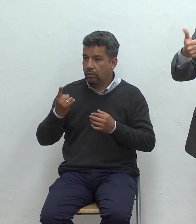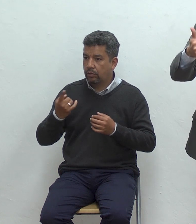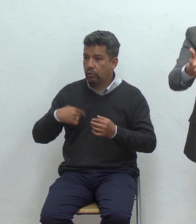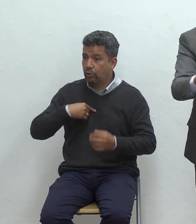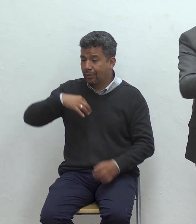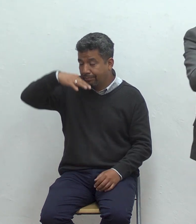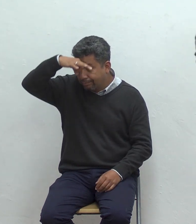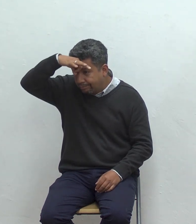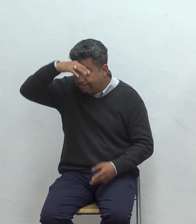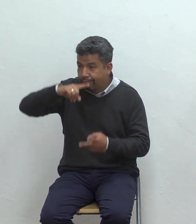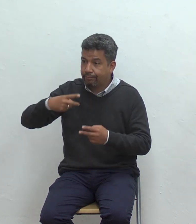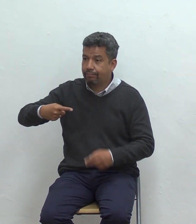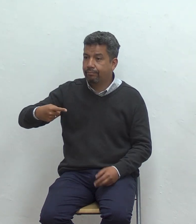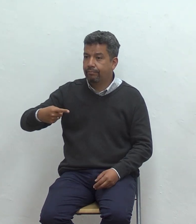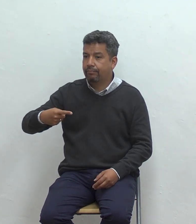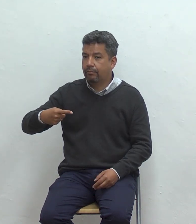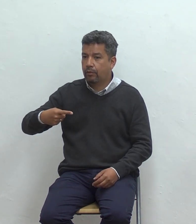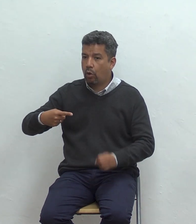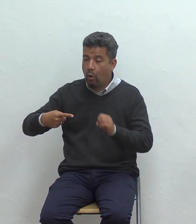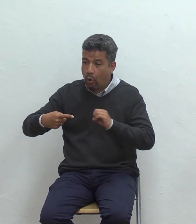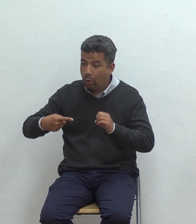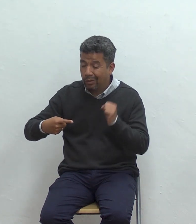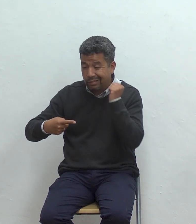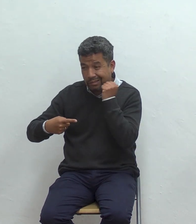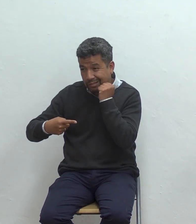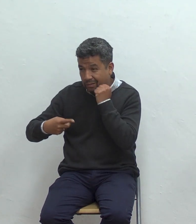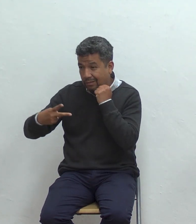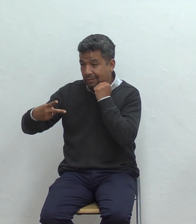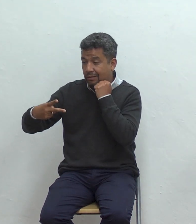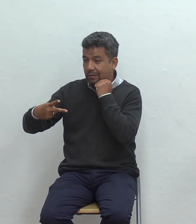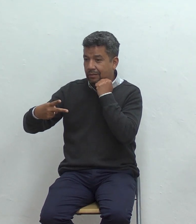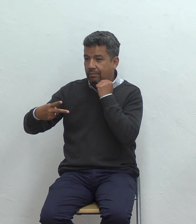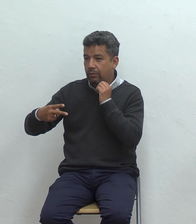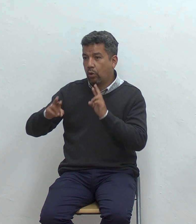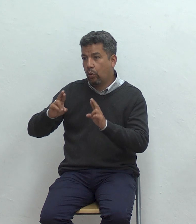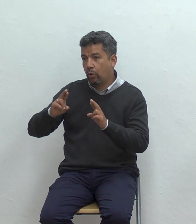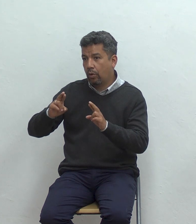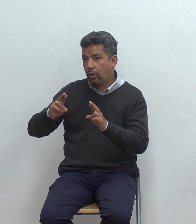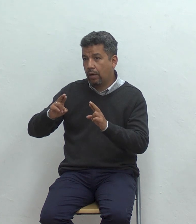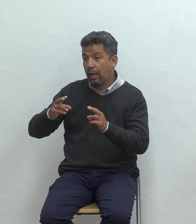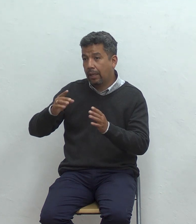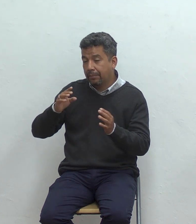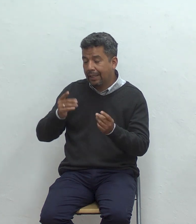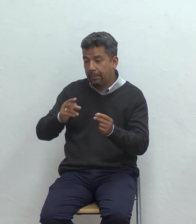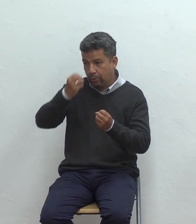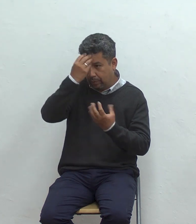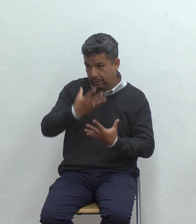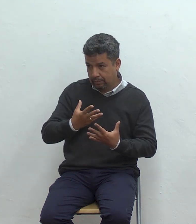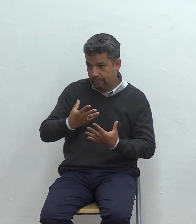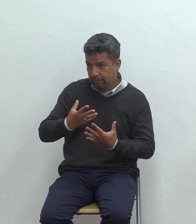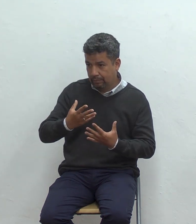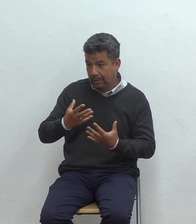somos ignorantes o estamos siendo necios, pues ojalá lleguemos al punto de obedecer. Si